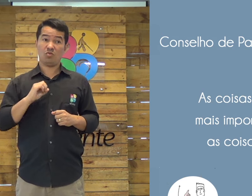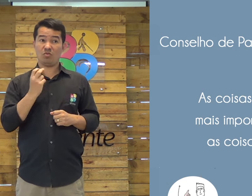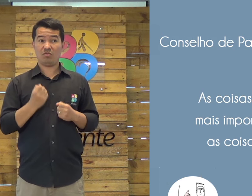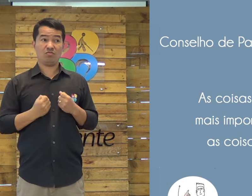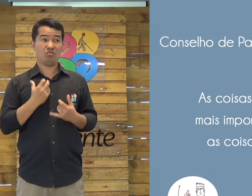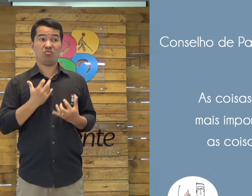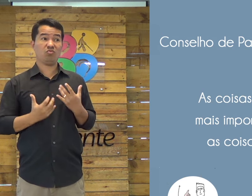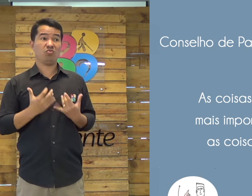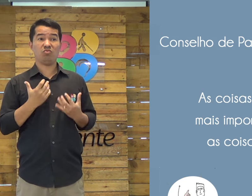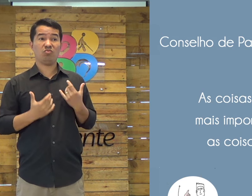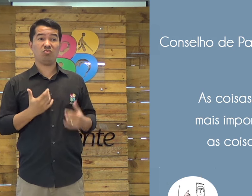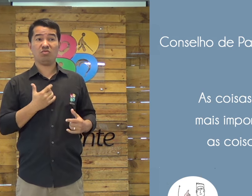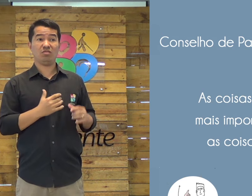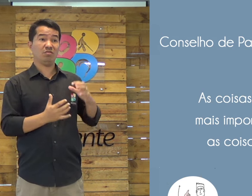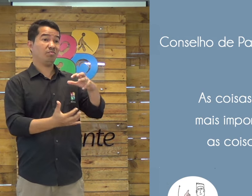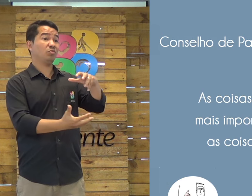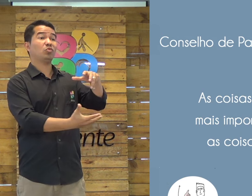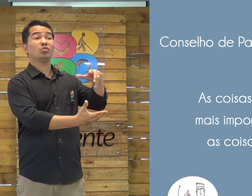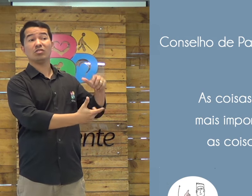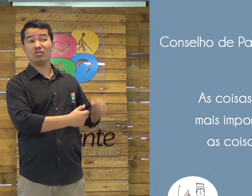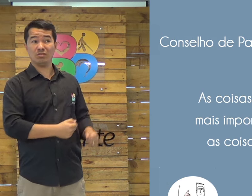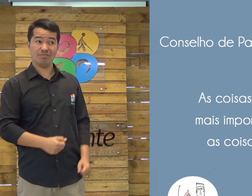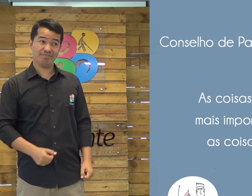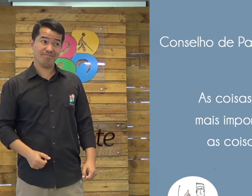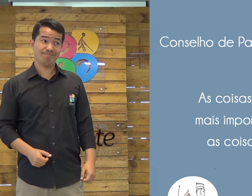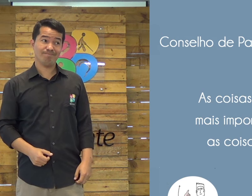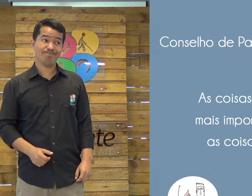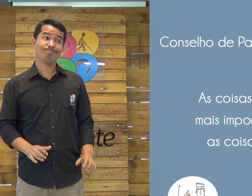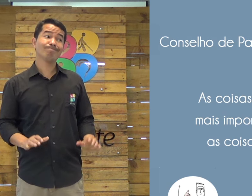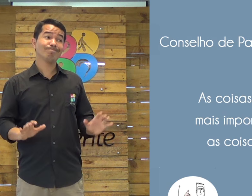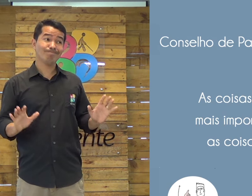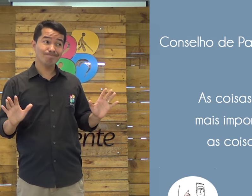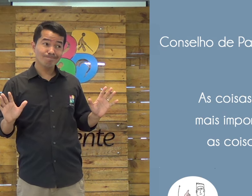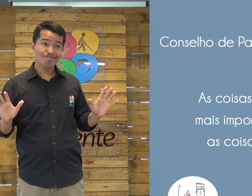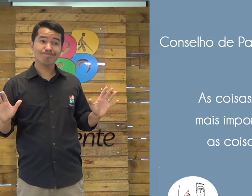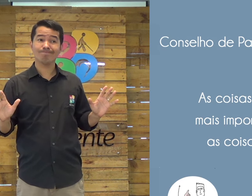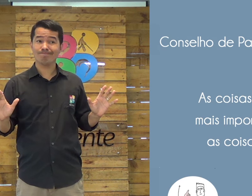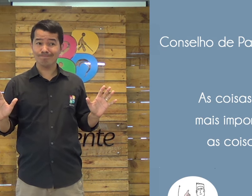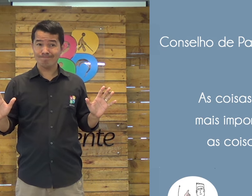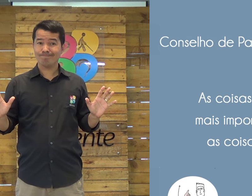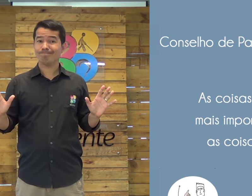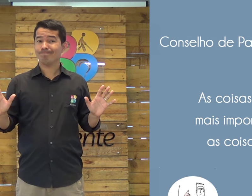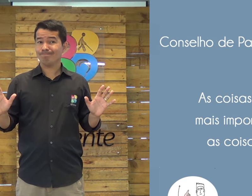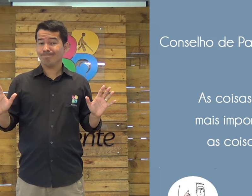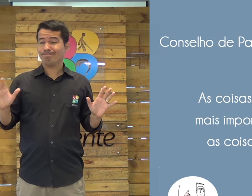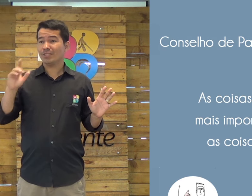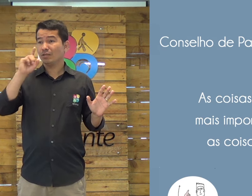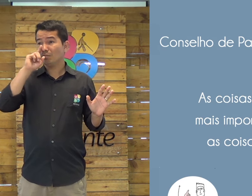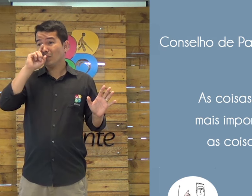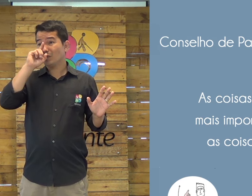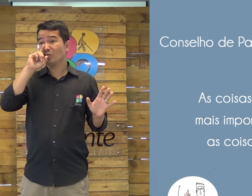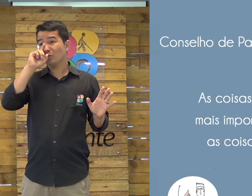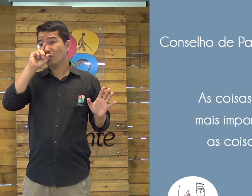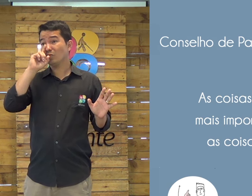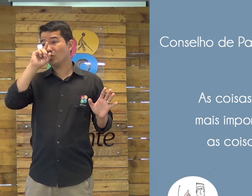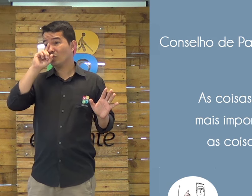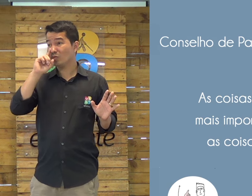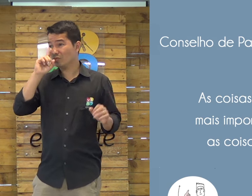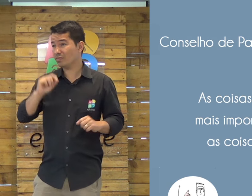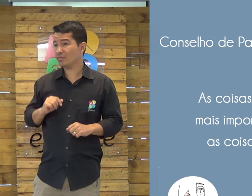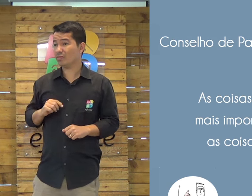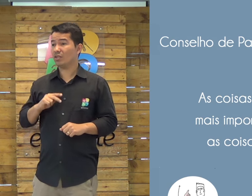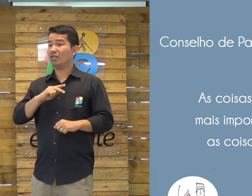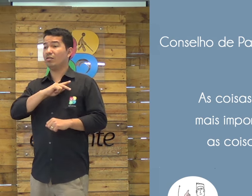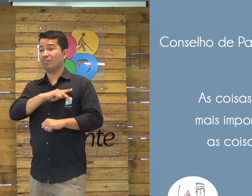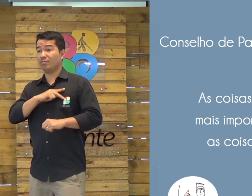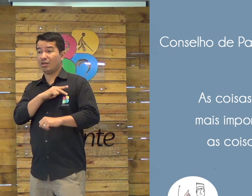Porque tem algo dentro de você que talvez mais seja mais forte do que Deus. O mundo acaba sendo mais forte. Isso é